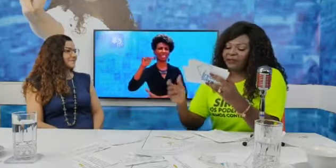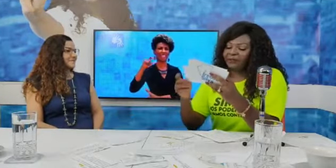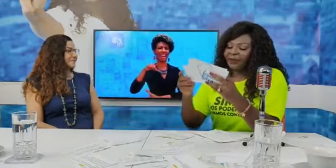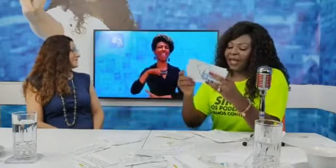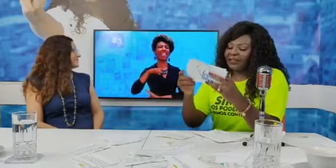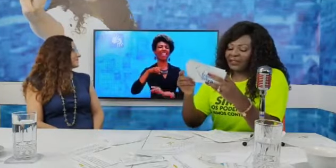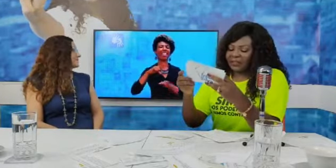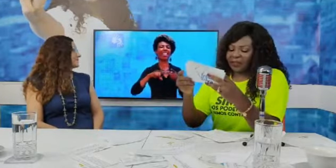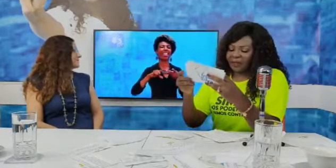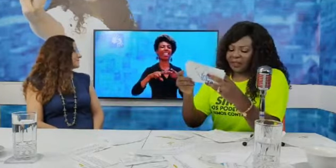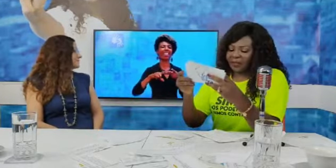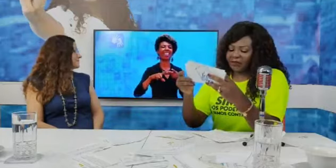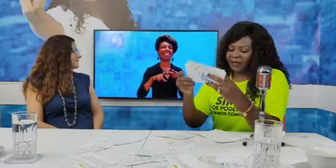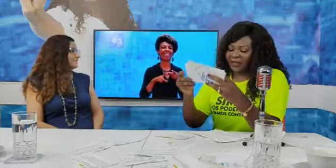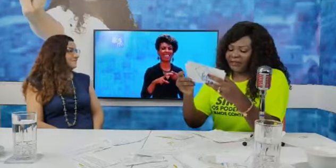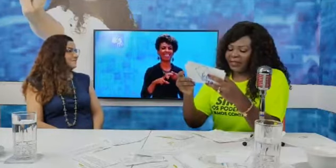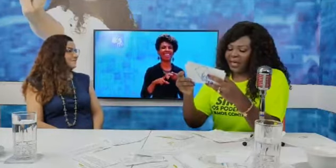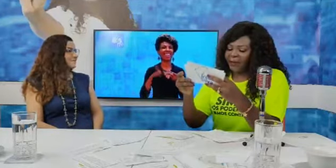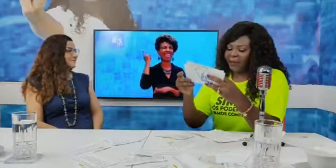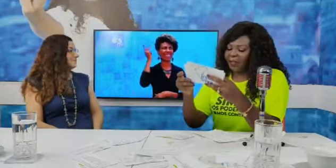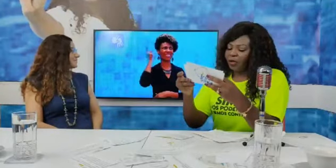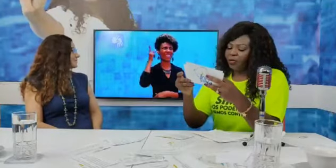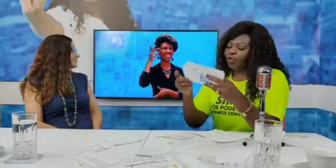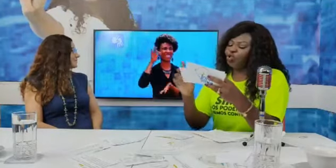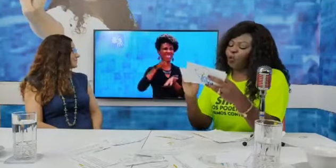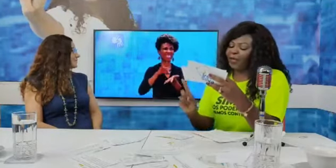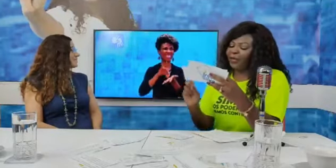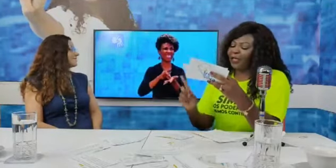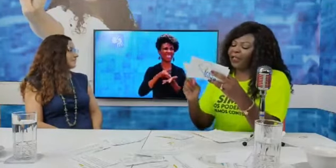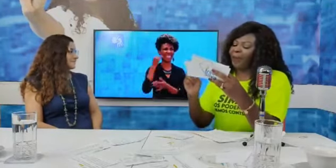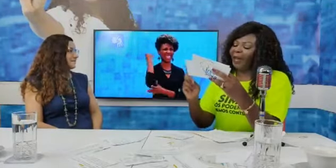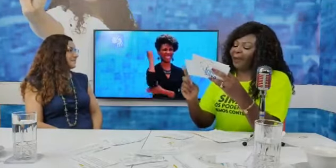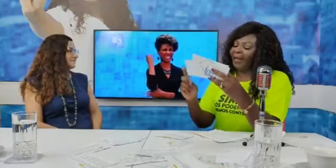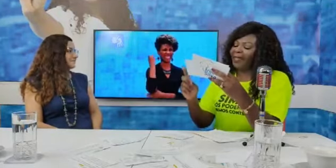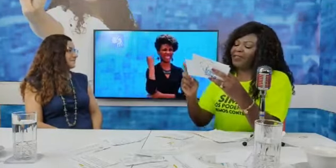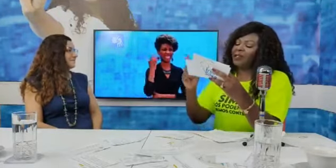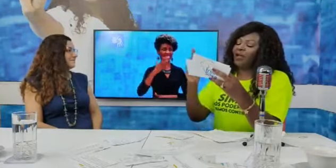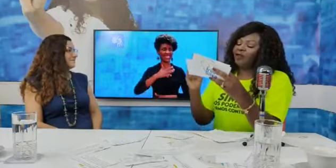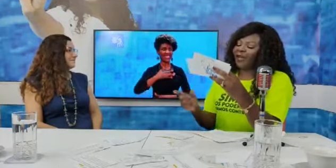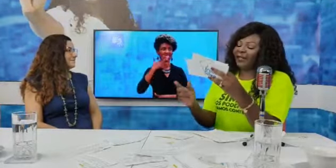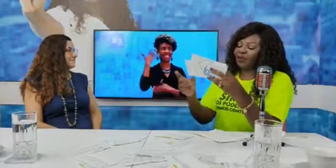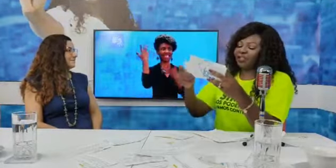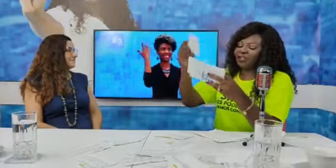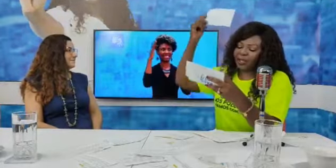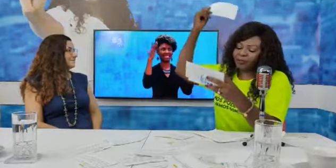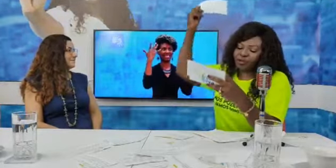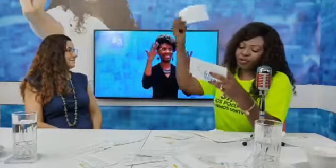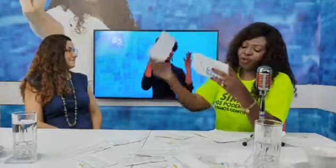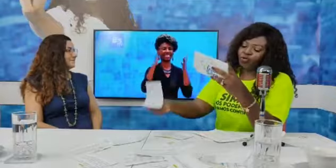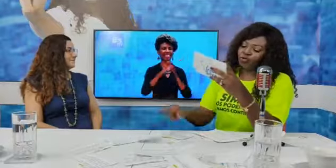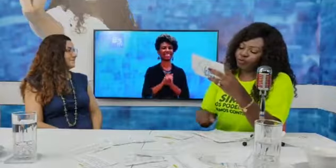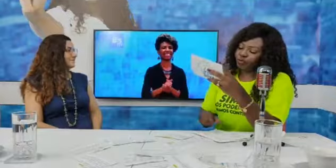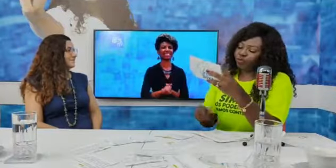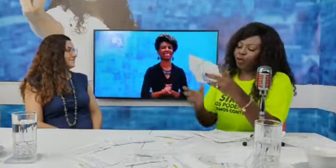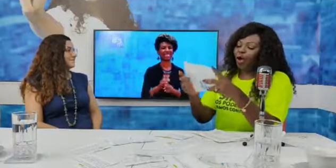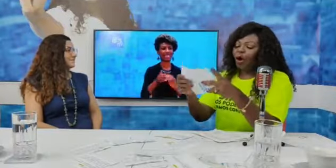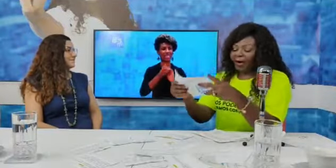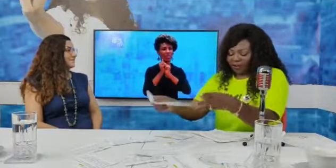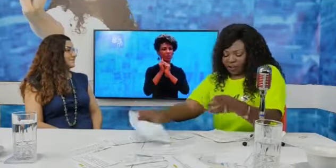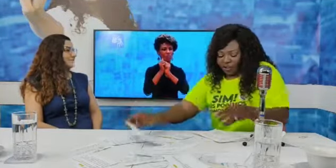Fernandes. Essa sim é vereadora de verdade. Sempre nos surpreendendo. Parabéns, vereadores. Estamos